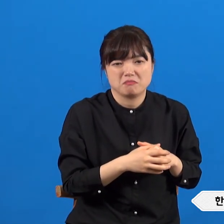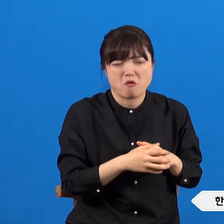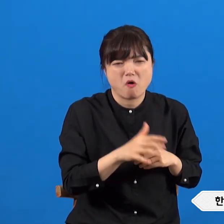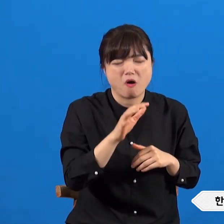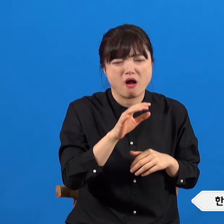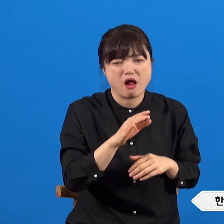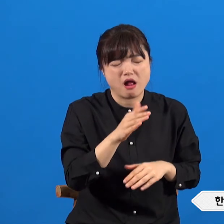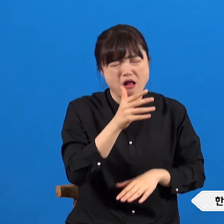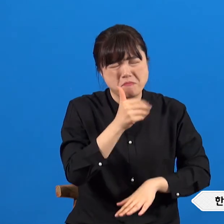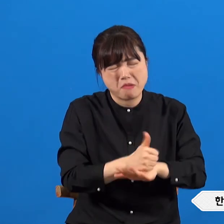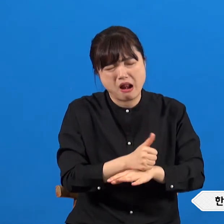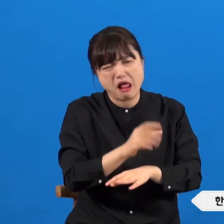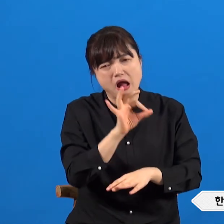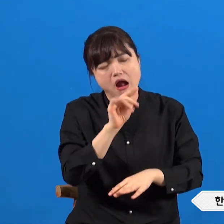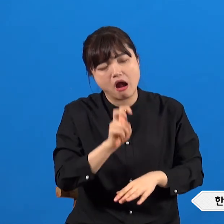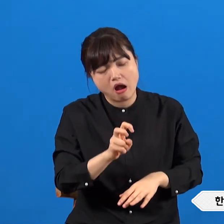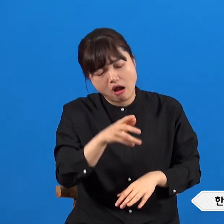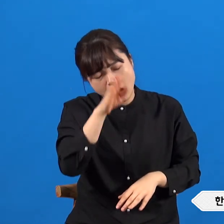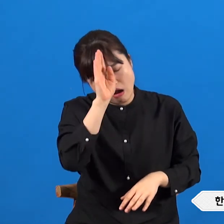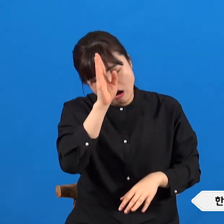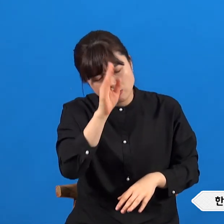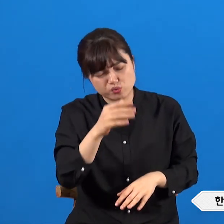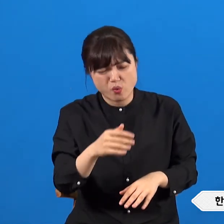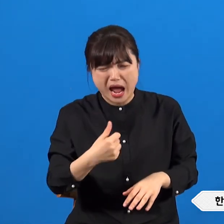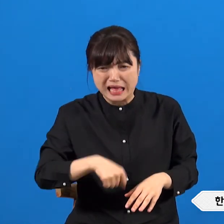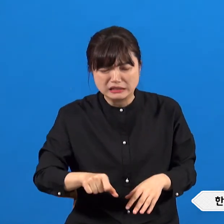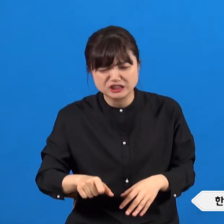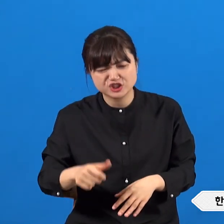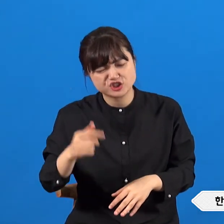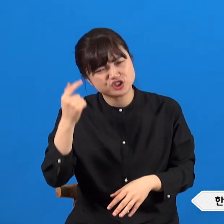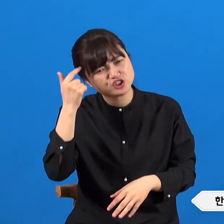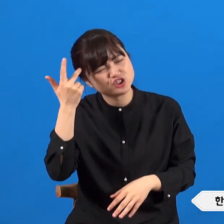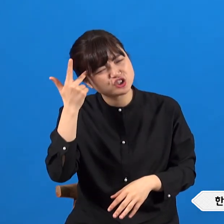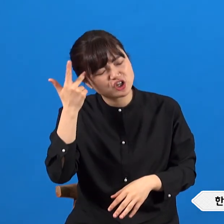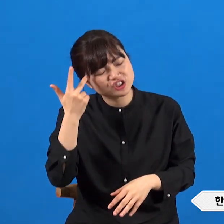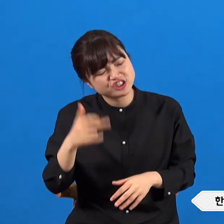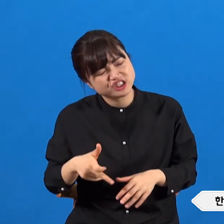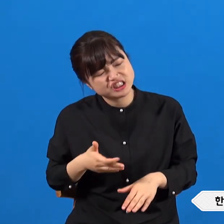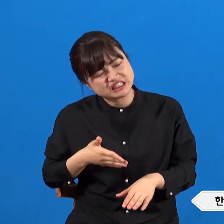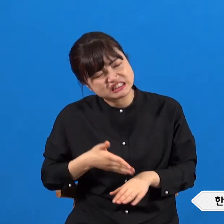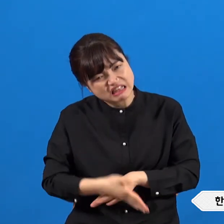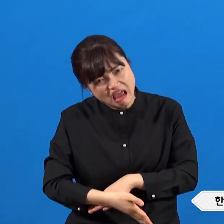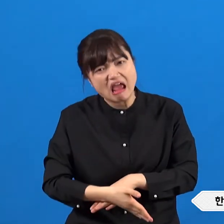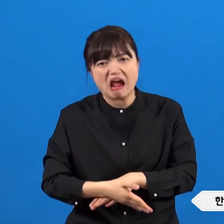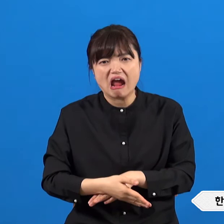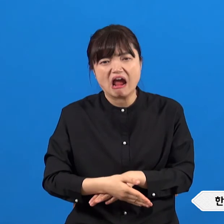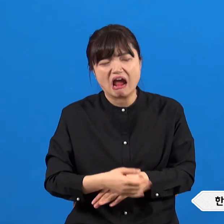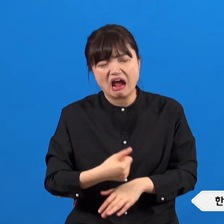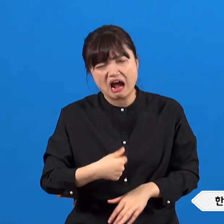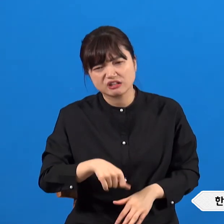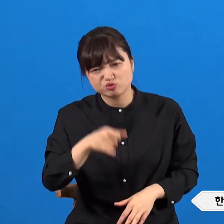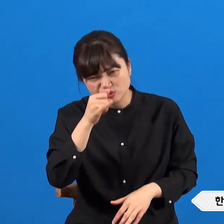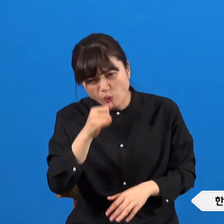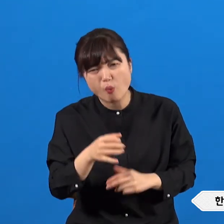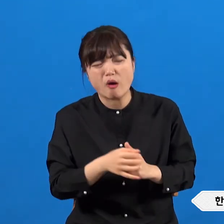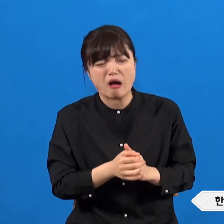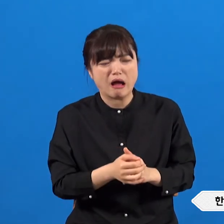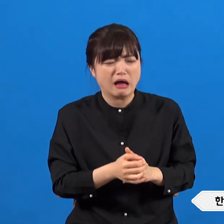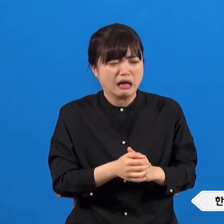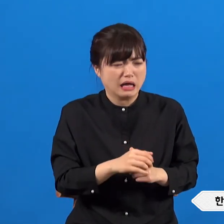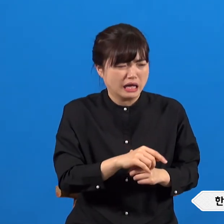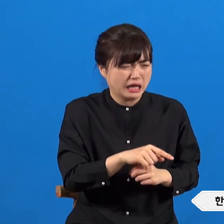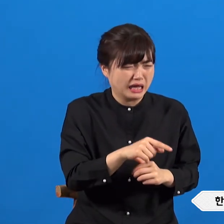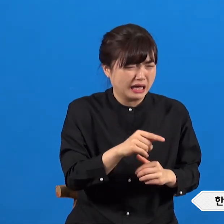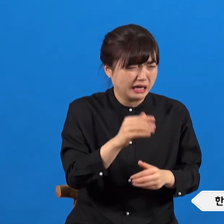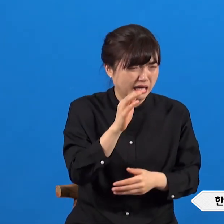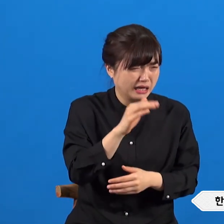말기암을 앓는 아버지가 정신지체 아들하고 건건히 살아가고 있는 가정도 있고 사연이 그냥 말로 다